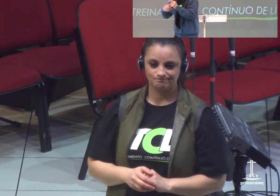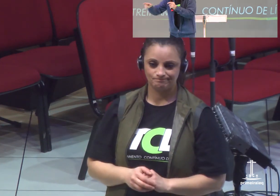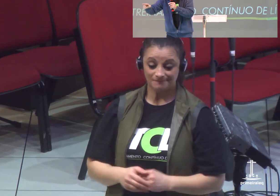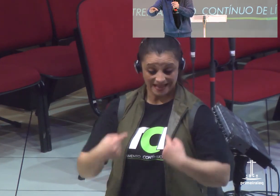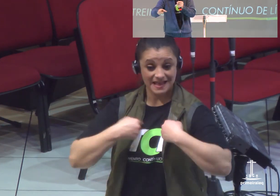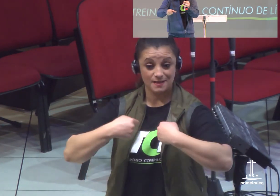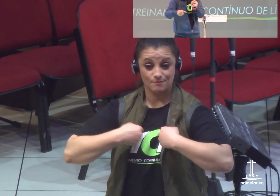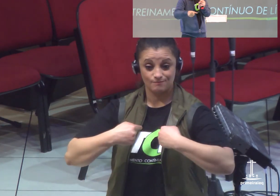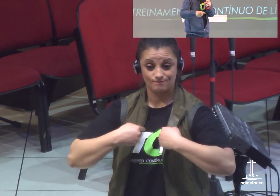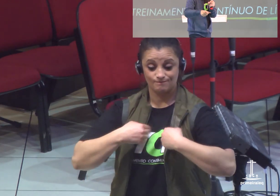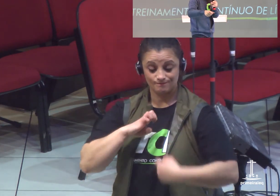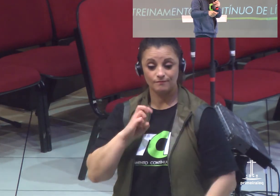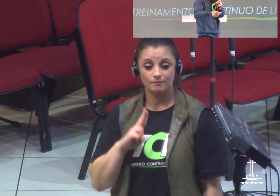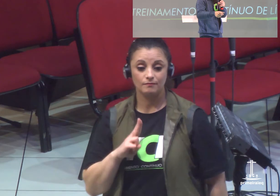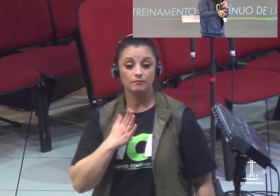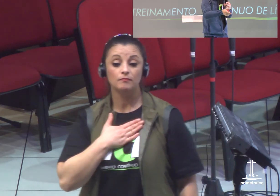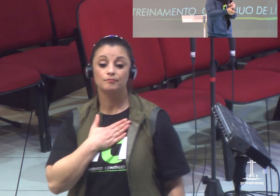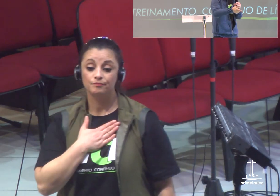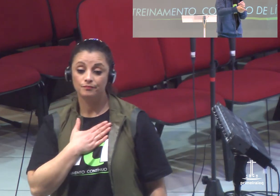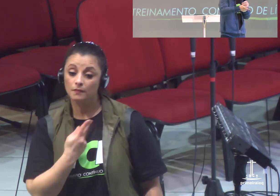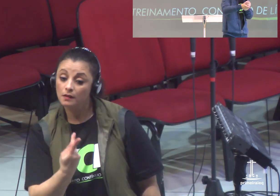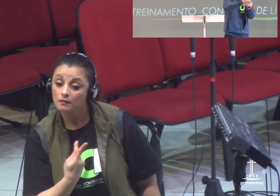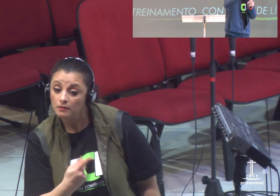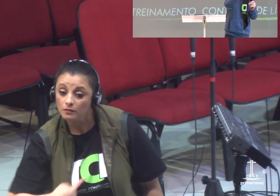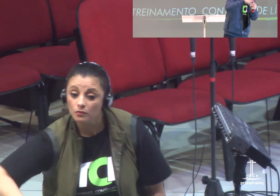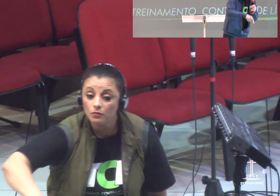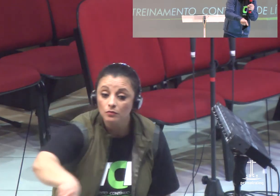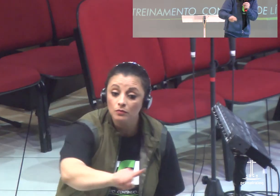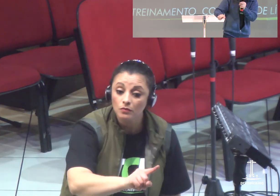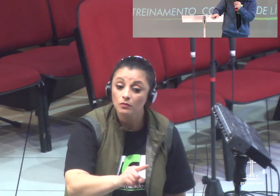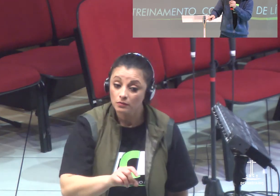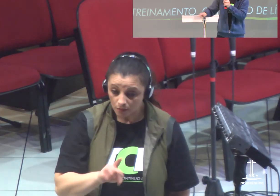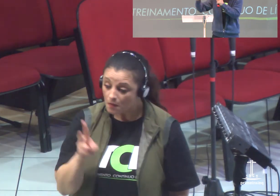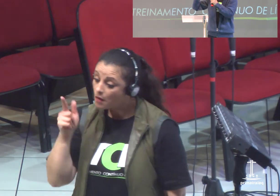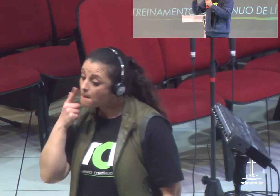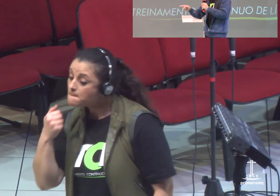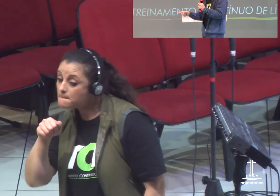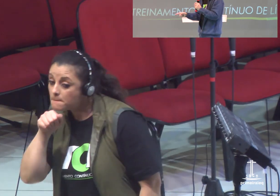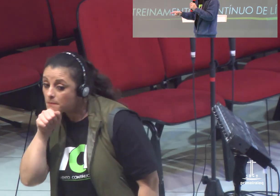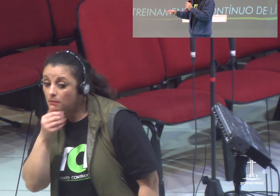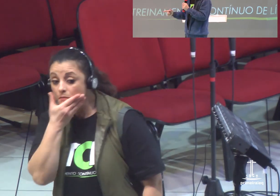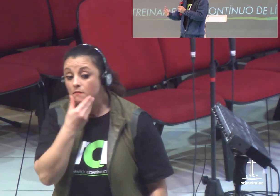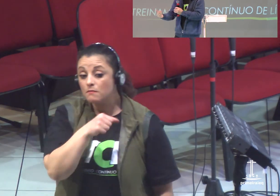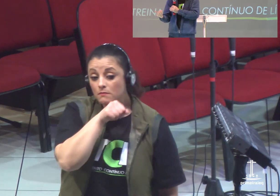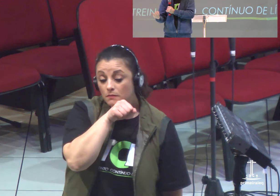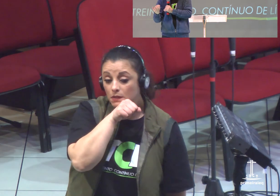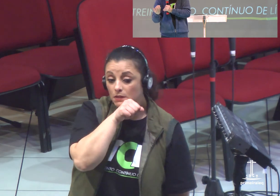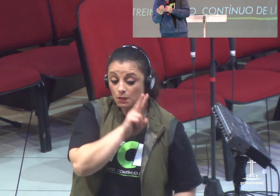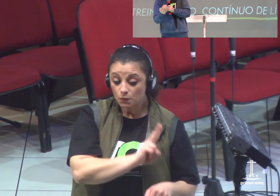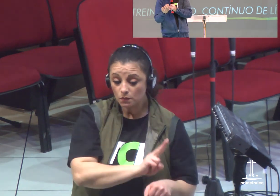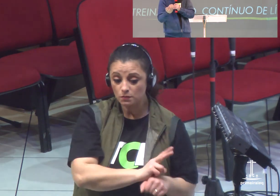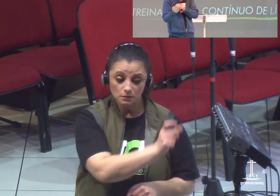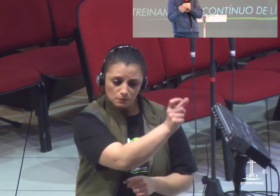E eu? E você? A gente está sendo pai espiritual de alguém, mãe espiritual de alguém, a gente